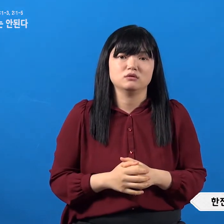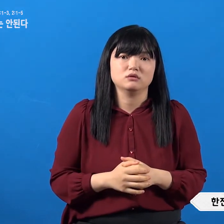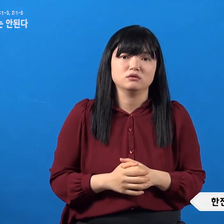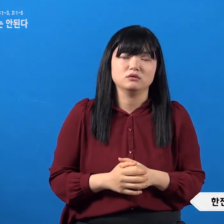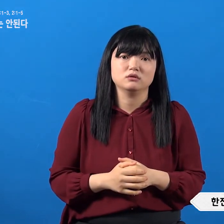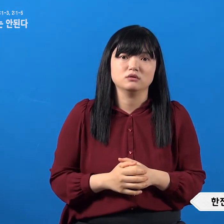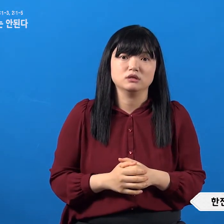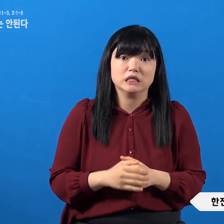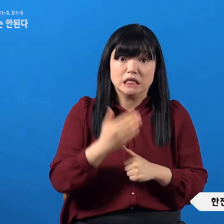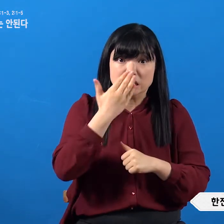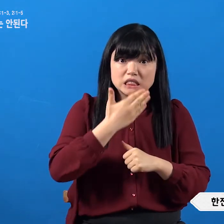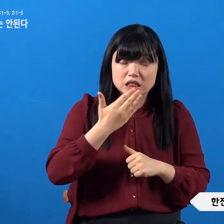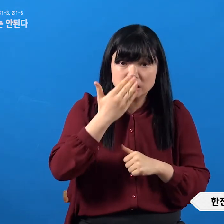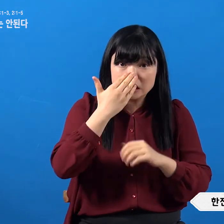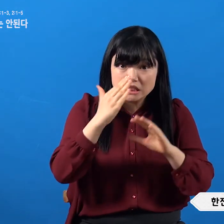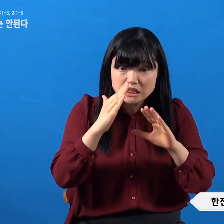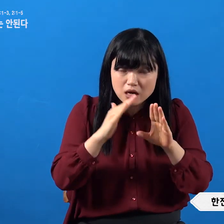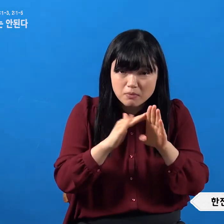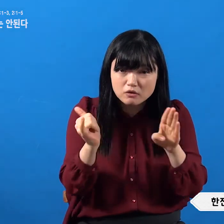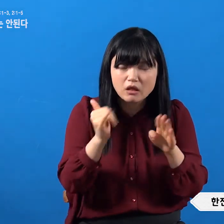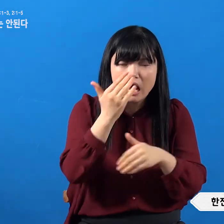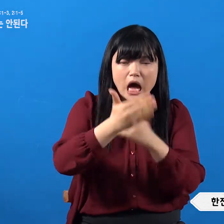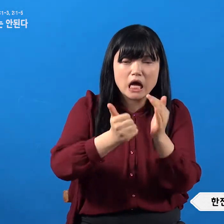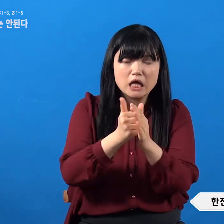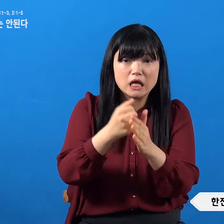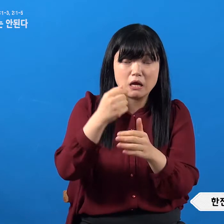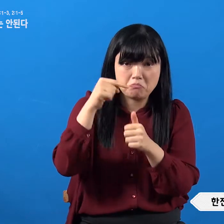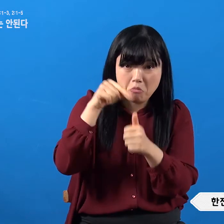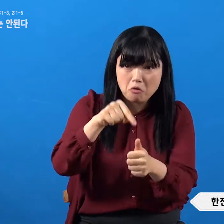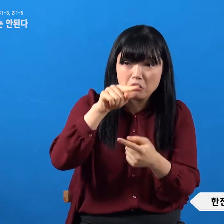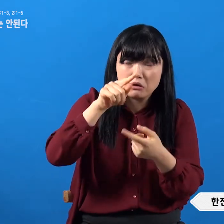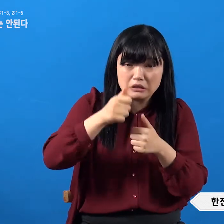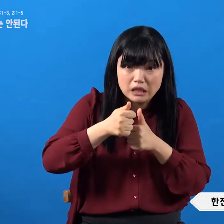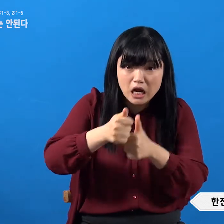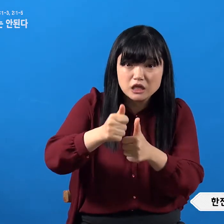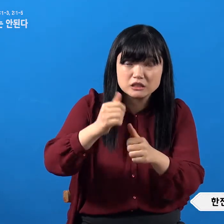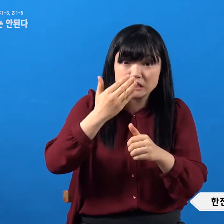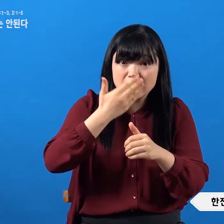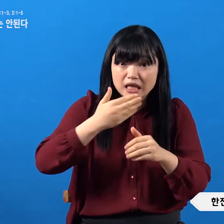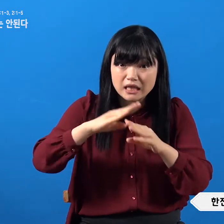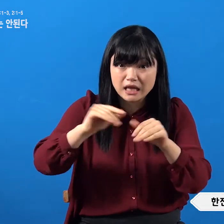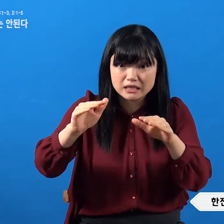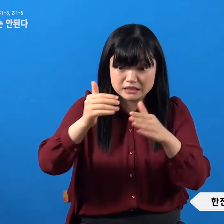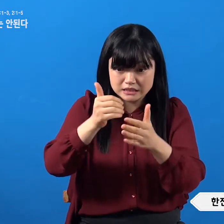그러면 이스라엘 백성들이 그 하나님 명령을 따라서 가나안 족속을 다